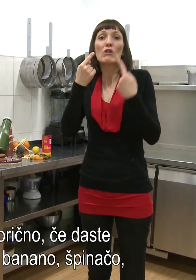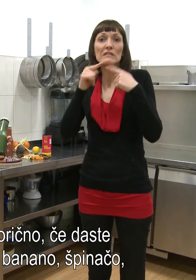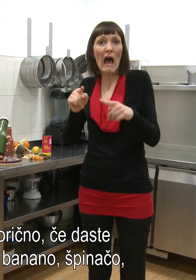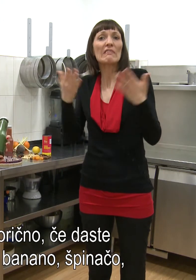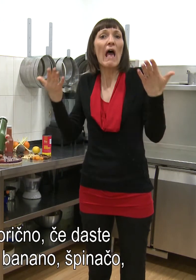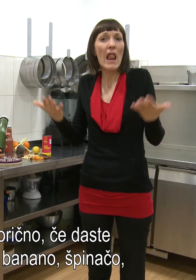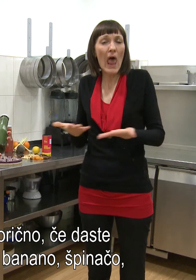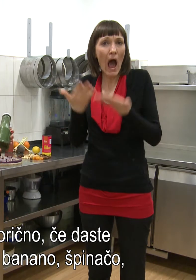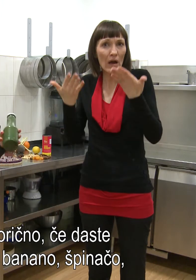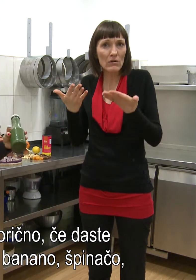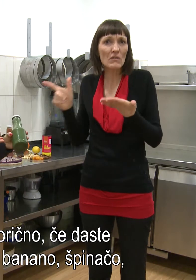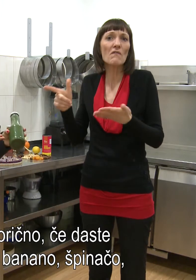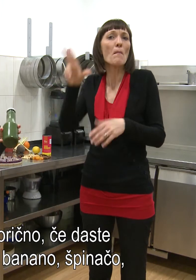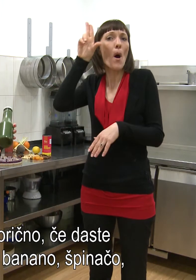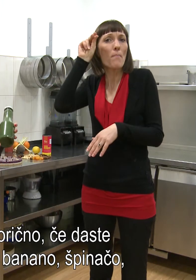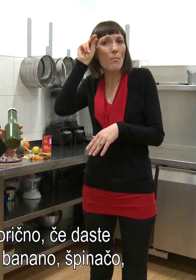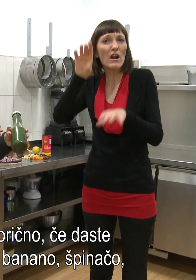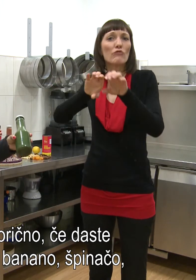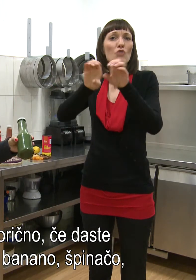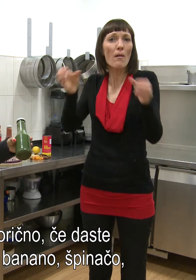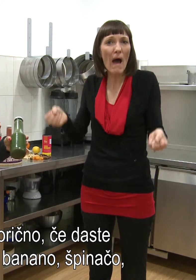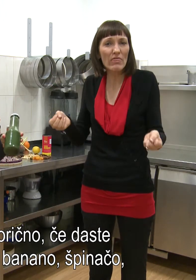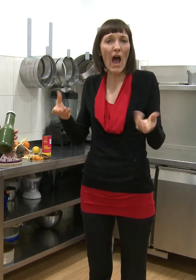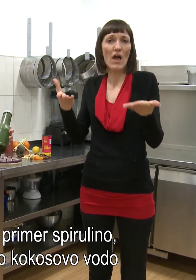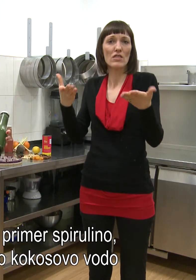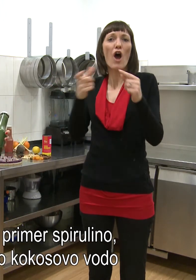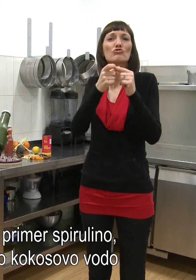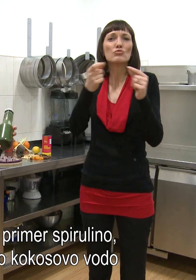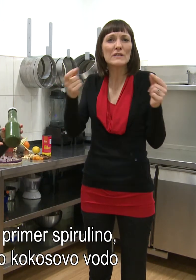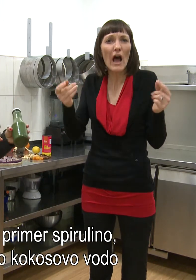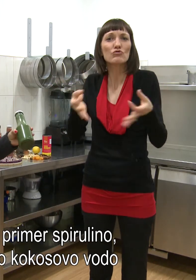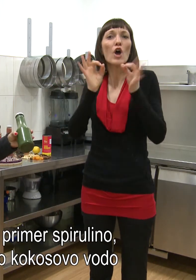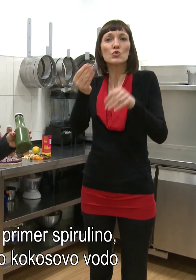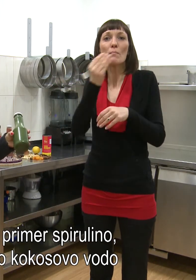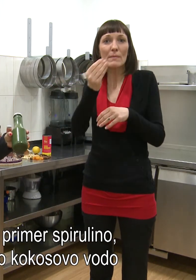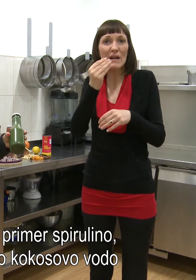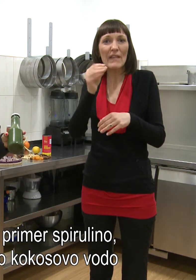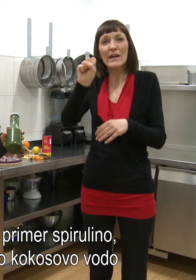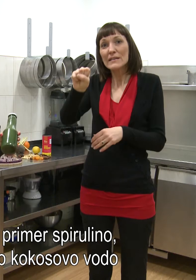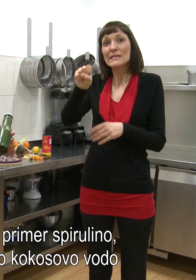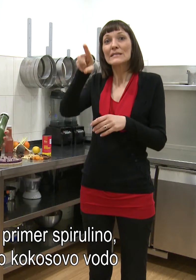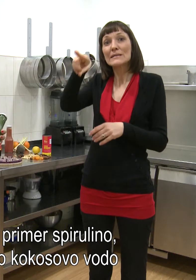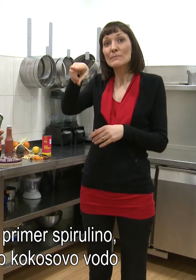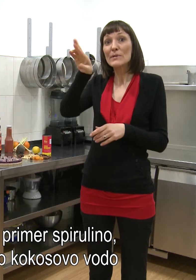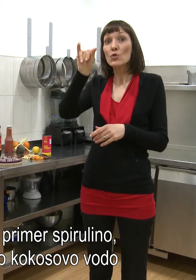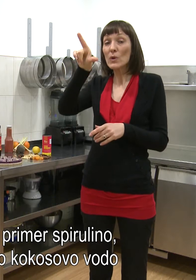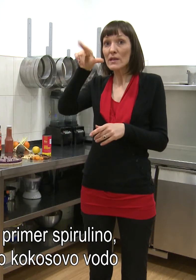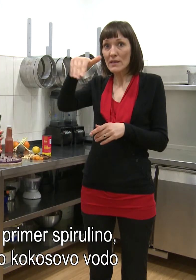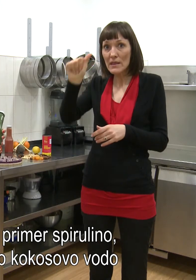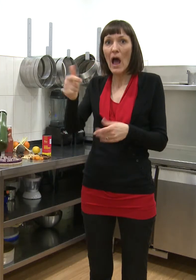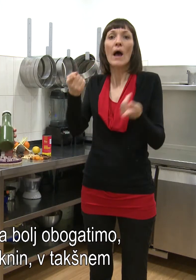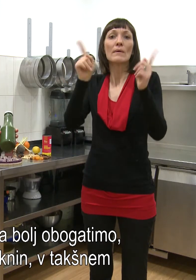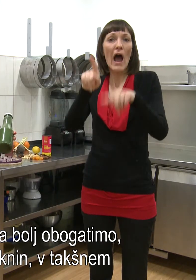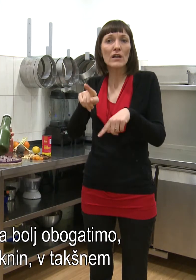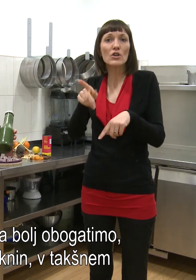kalorično, če daste naprimer notri pomarančo, banano, špinačo, super hrano, naprimer spirulino, pa potem kakšno kokosovo